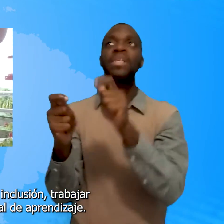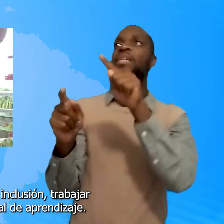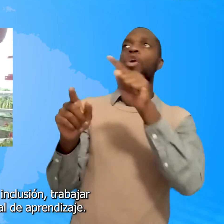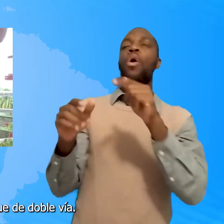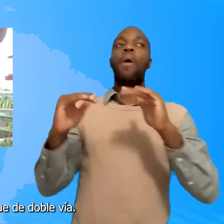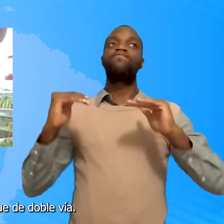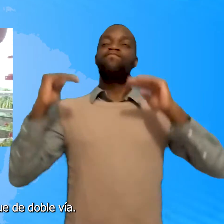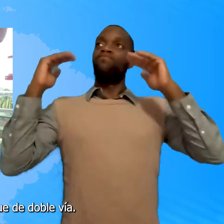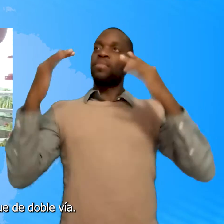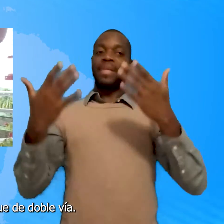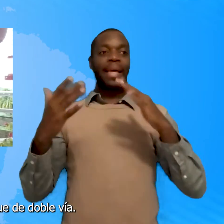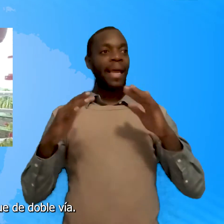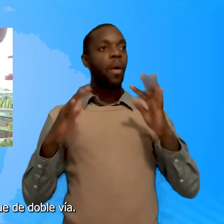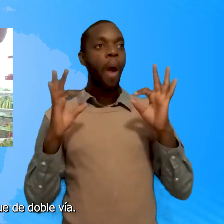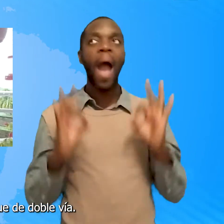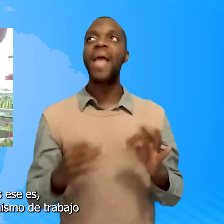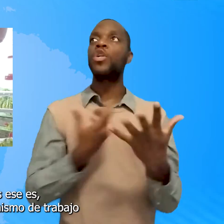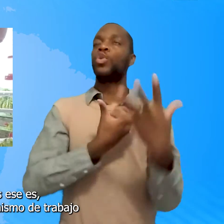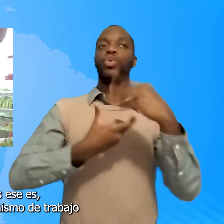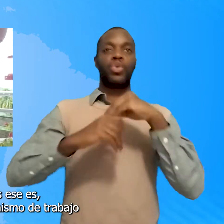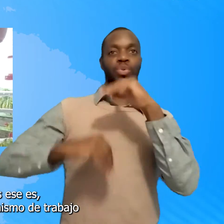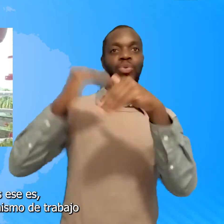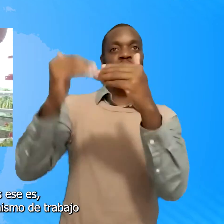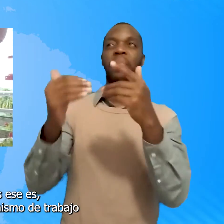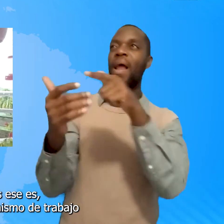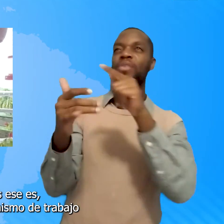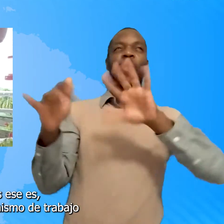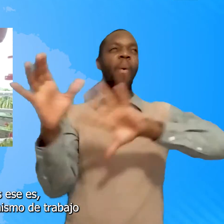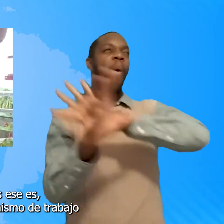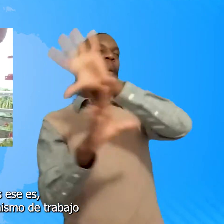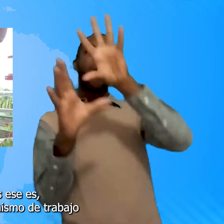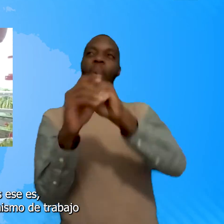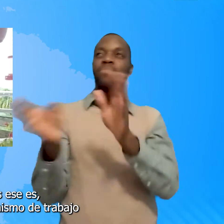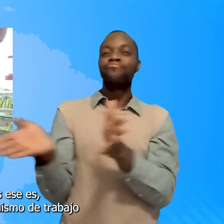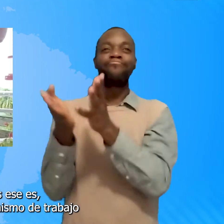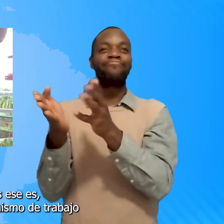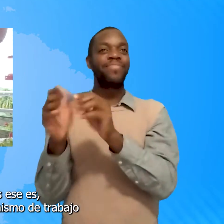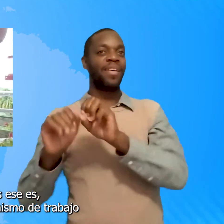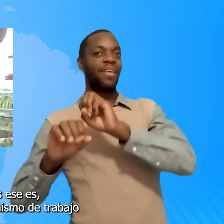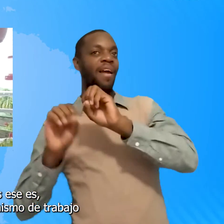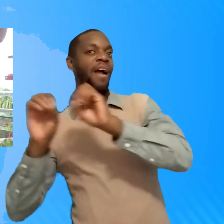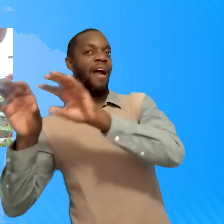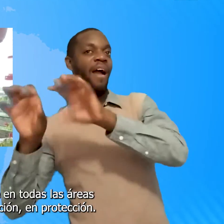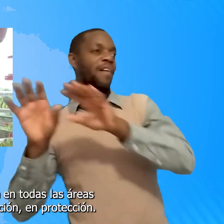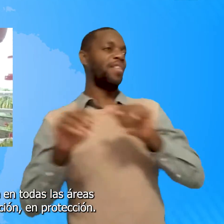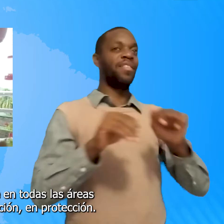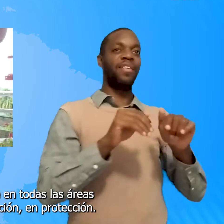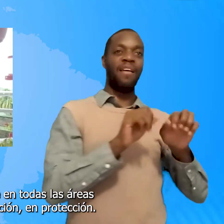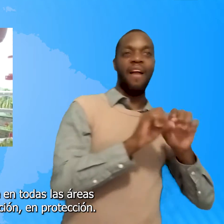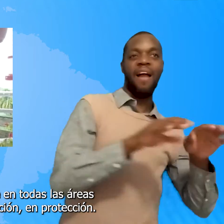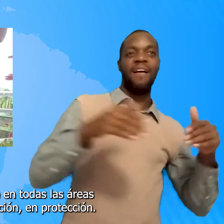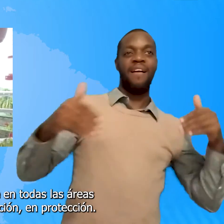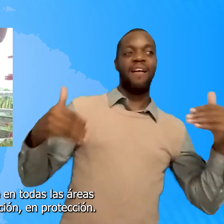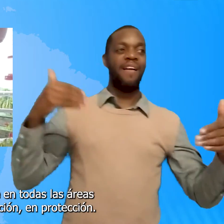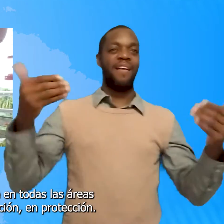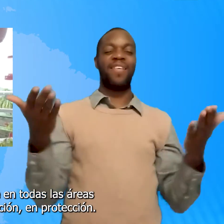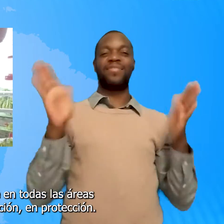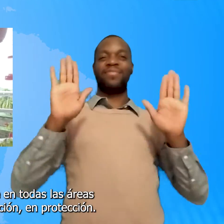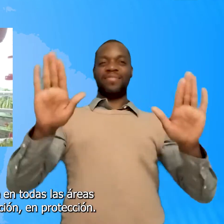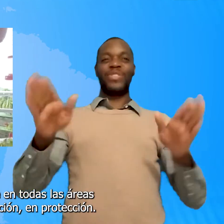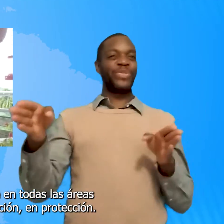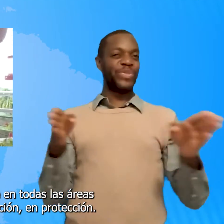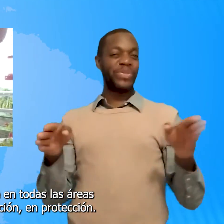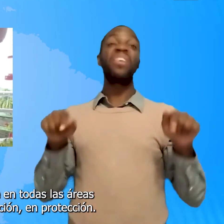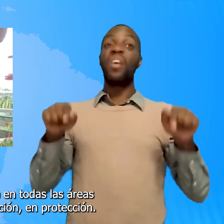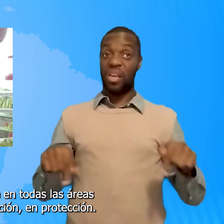de aprendizaje. Ese es el enfoque de doble vía. Entonces, ese es el mecanismo de trabajo programáticamente en